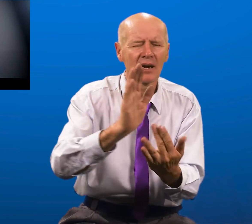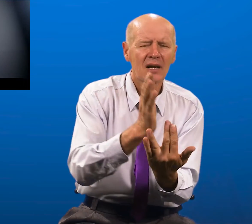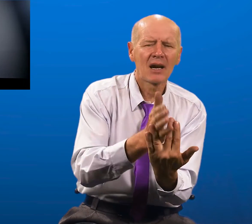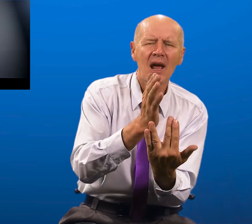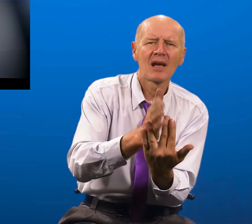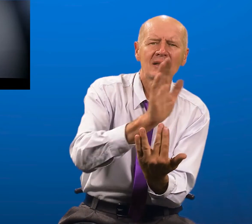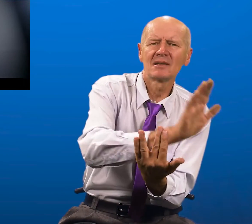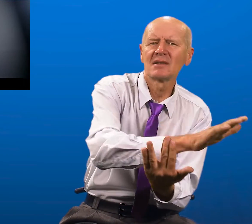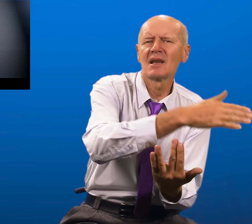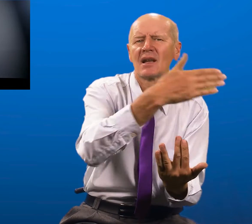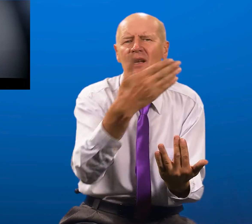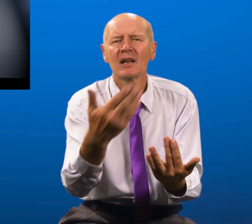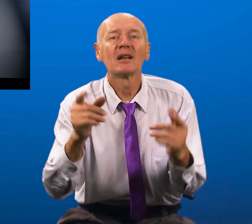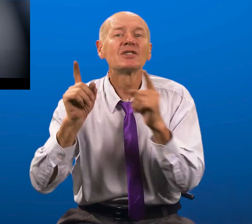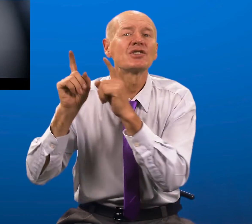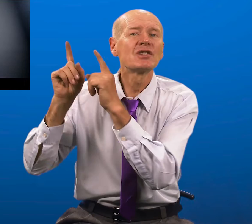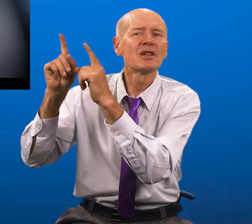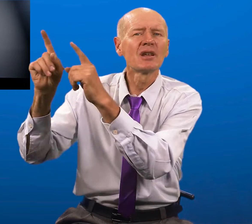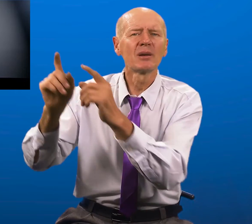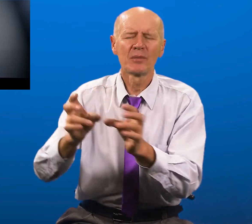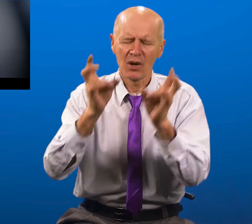разделил с ним горя,